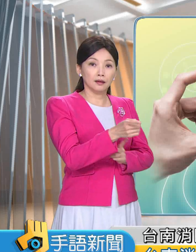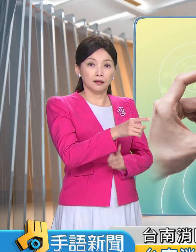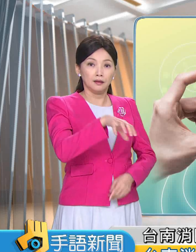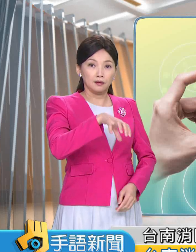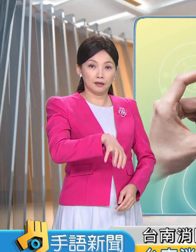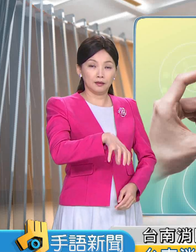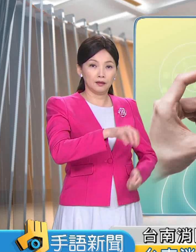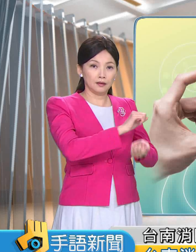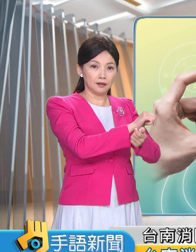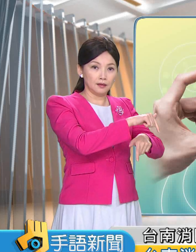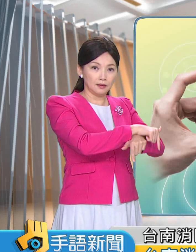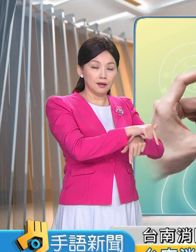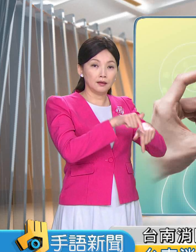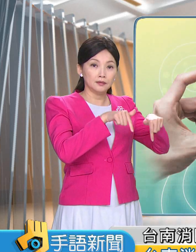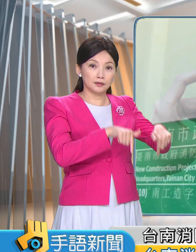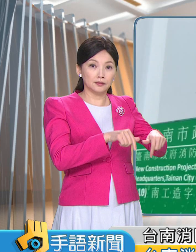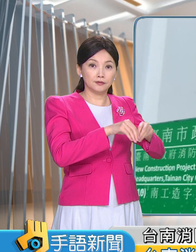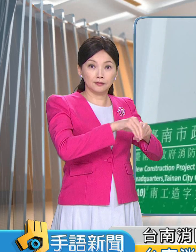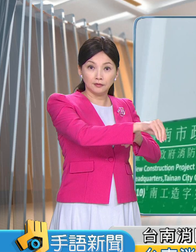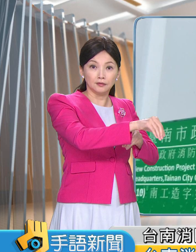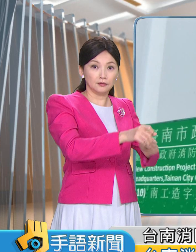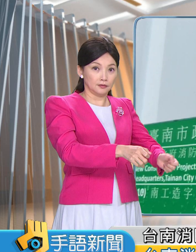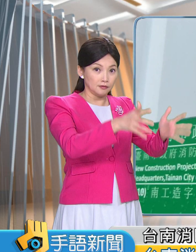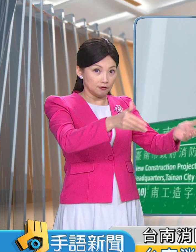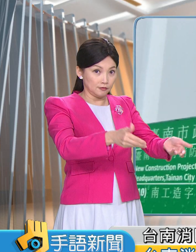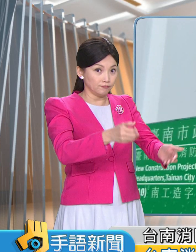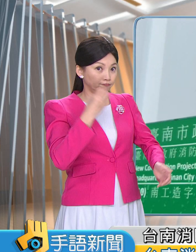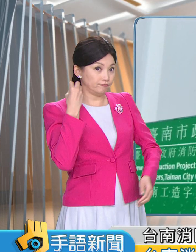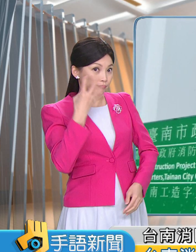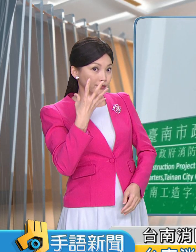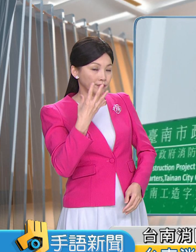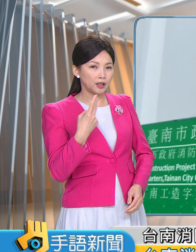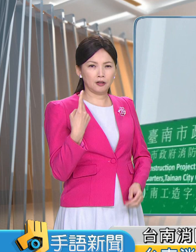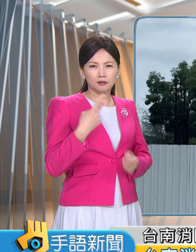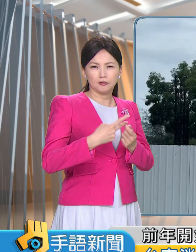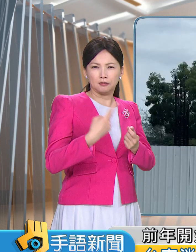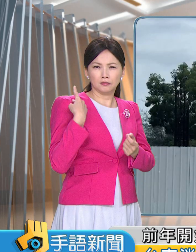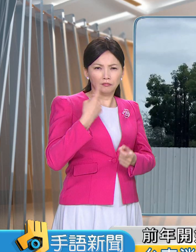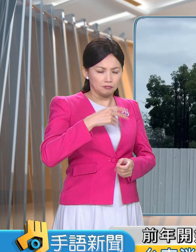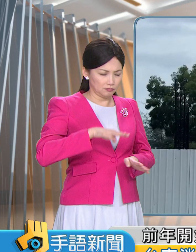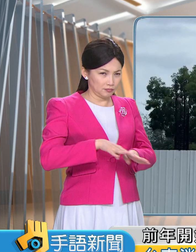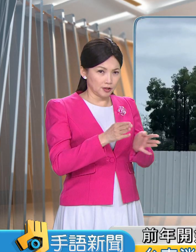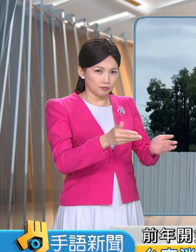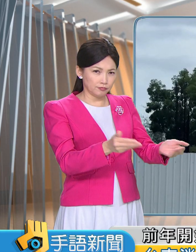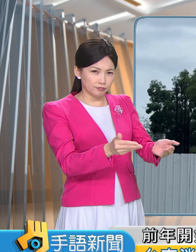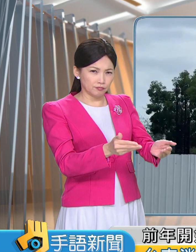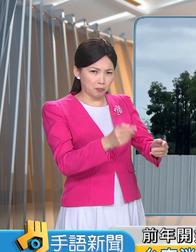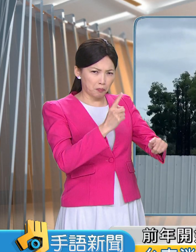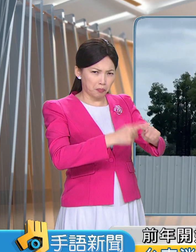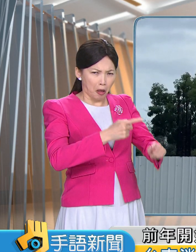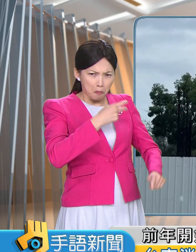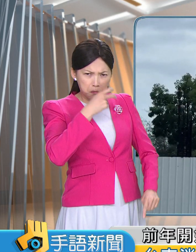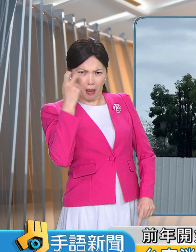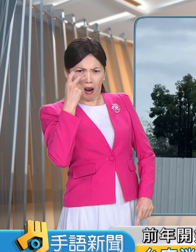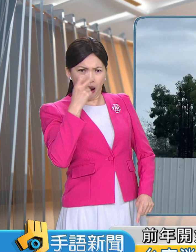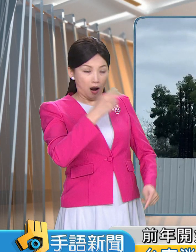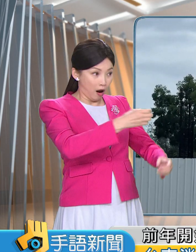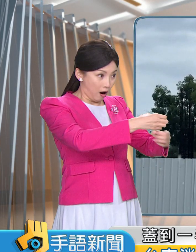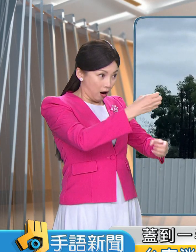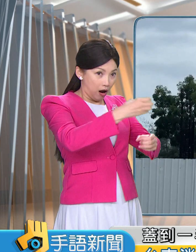台南消防局南西分队新建工程，前年开始施工，不过盖到一半才